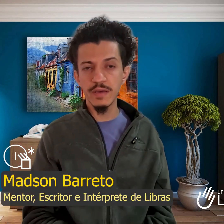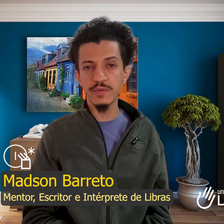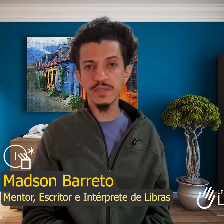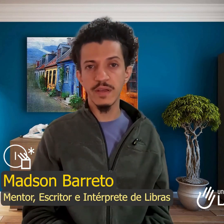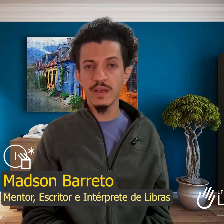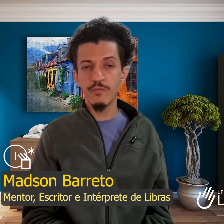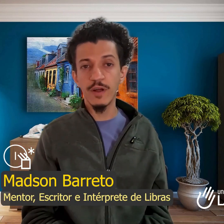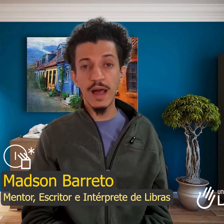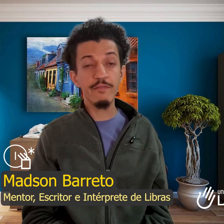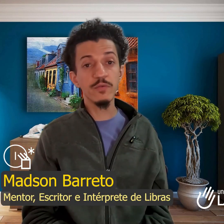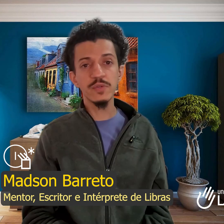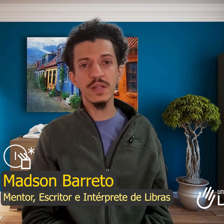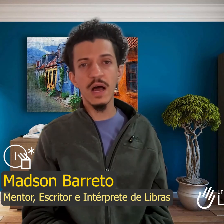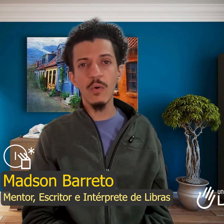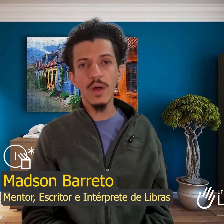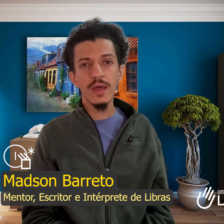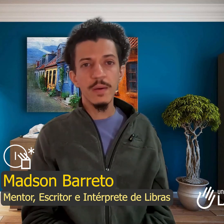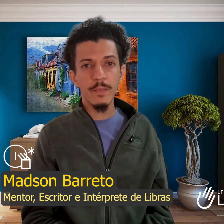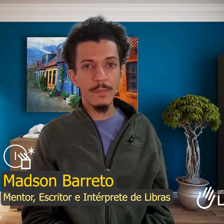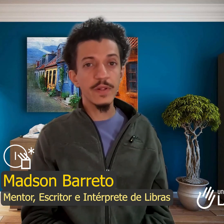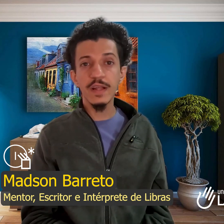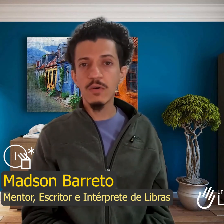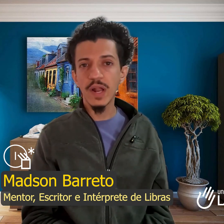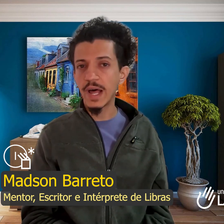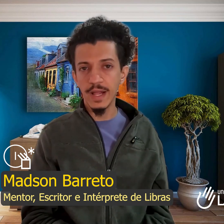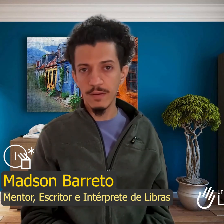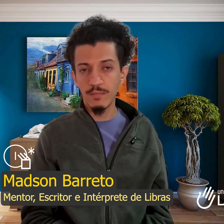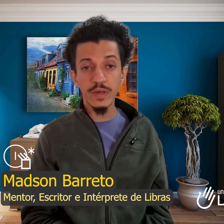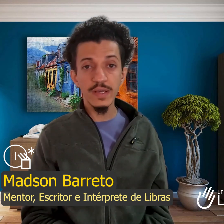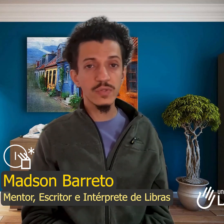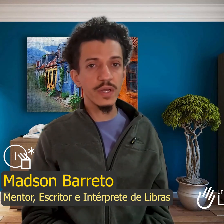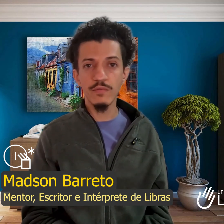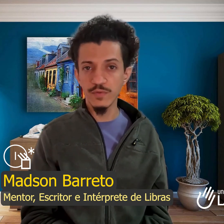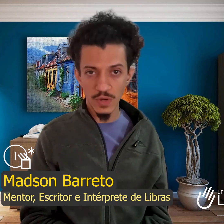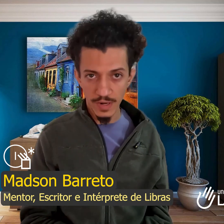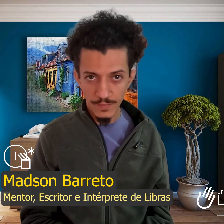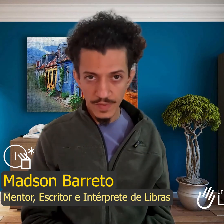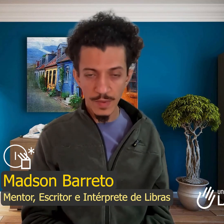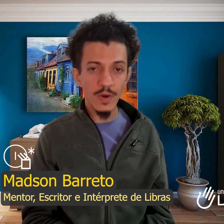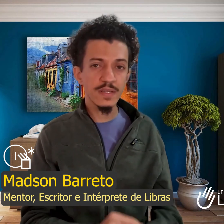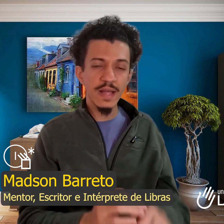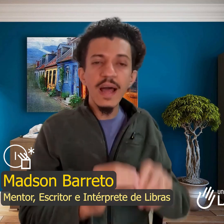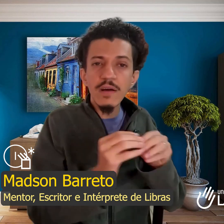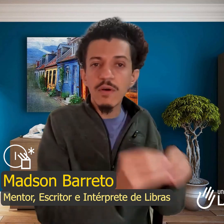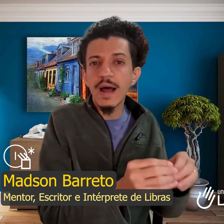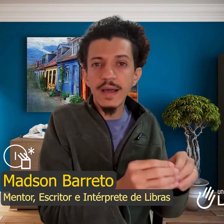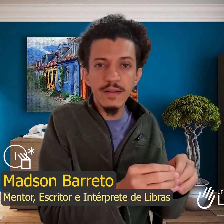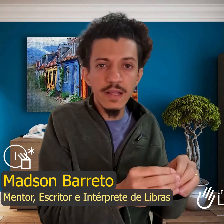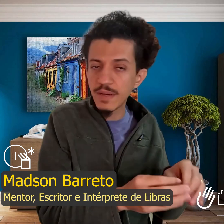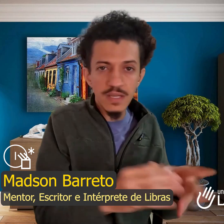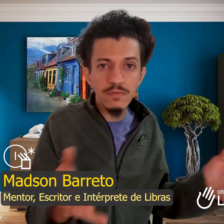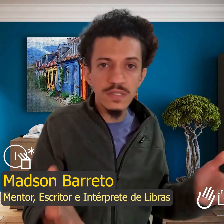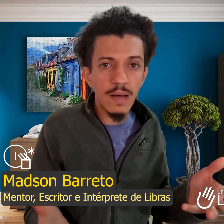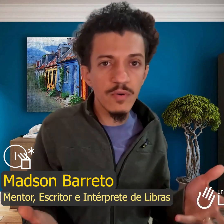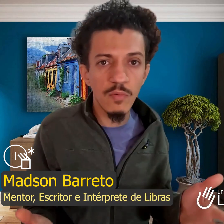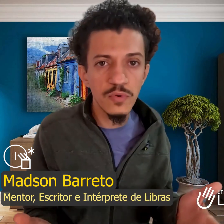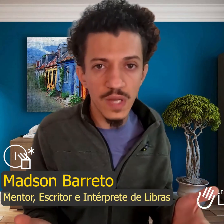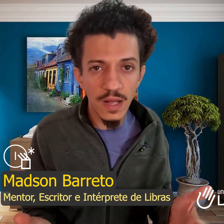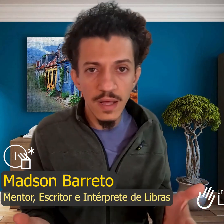você foi lá e viu um sinal para poder decorar ele, porque isso aí não funciona. Você pode até decorar aquilo ali, mas você não sabe como usar, e